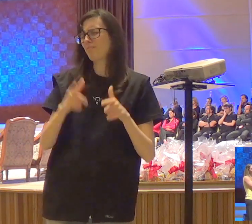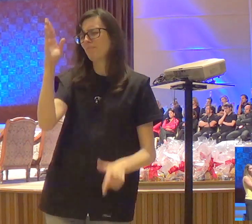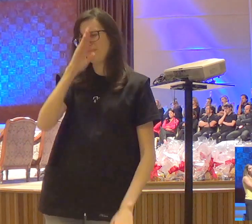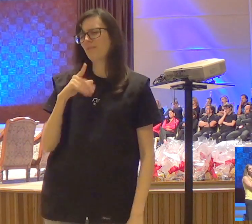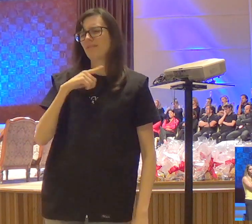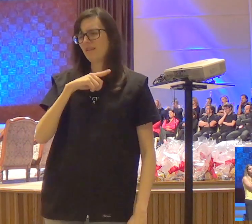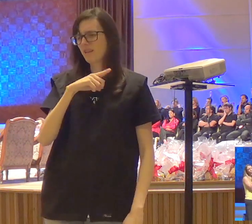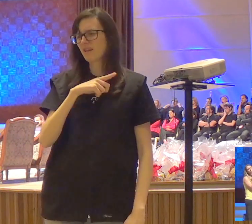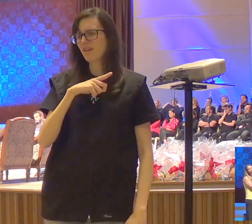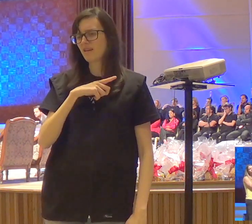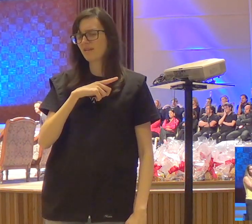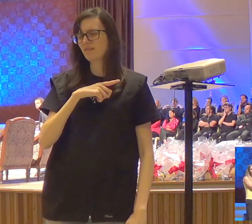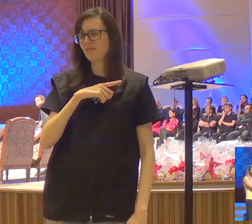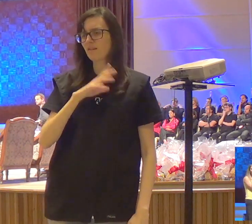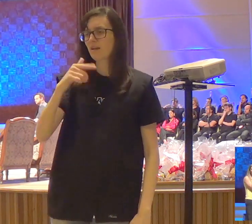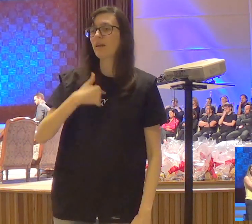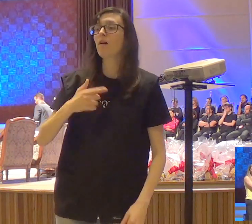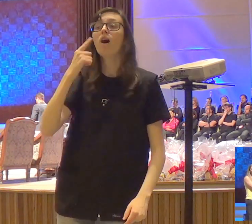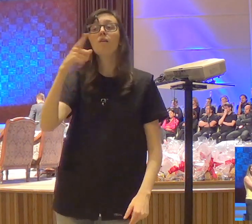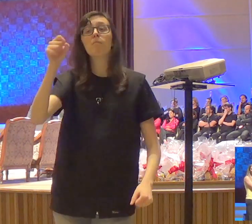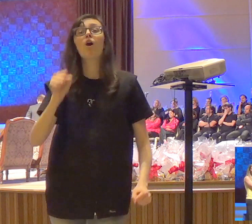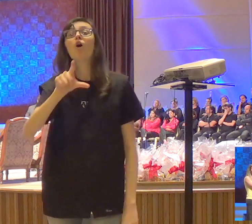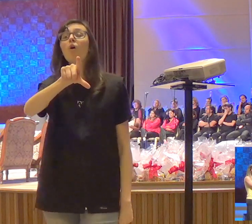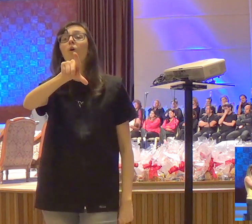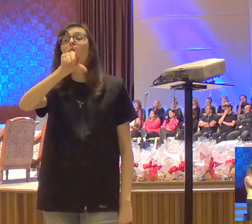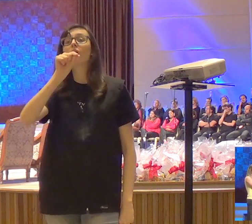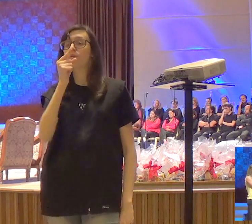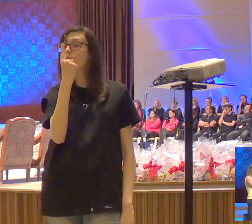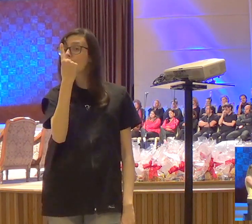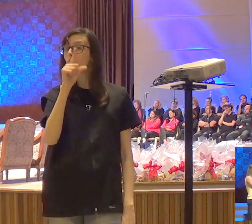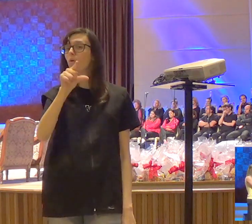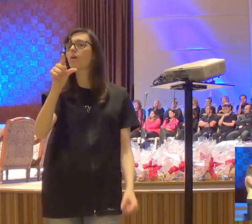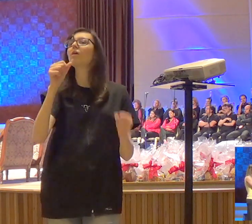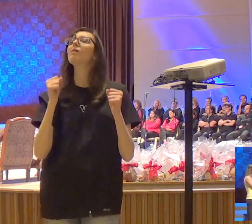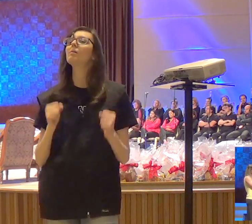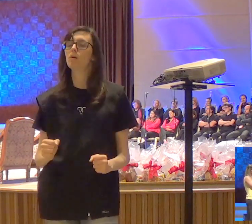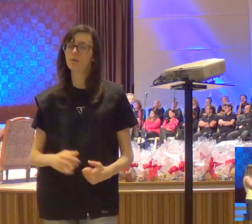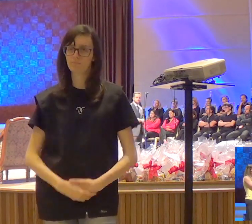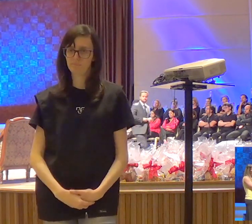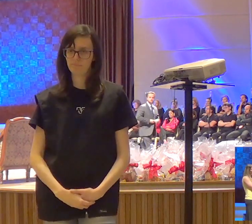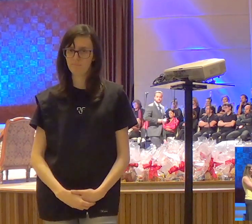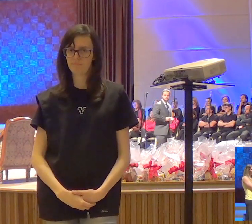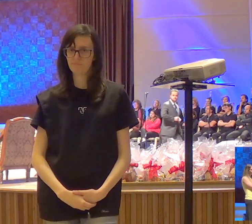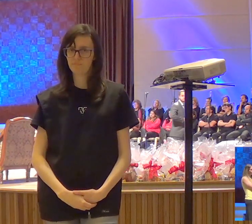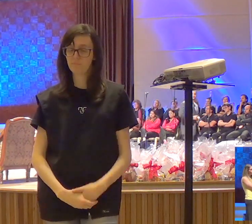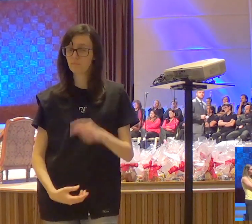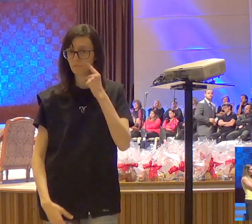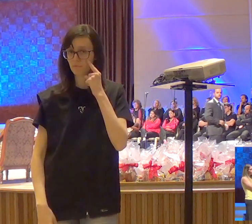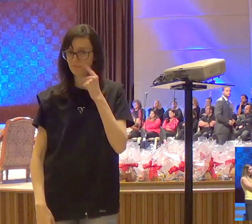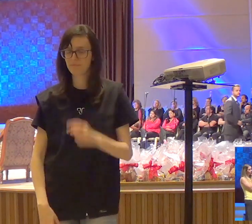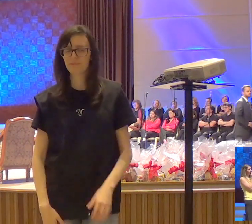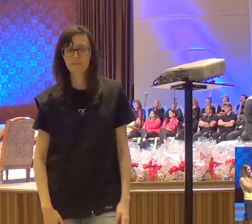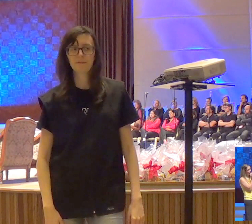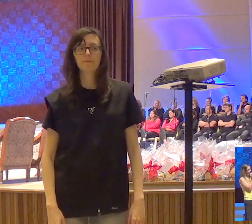choice. E em um minuto eu vou te dar uma escolha. And it's going to be a choice to either take action or